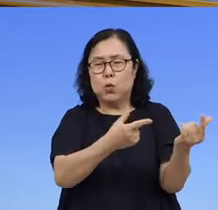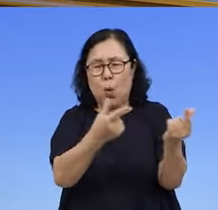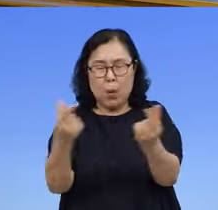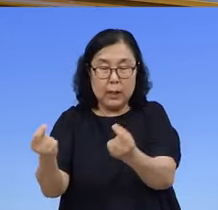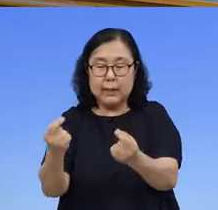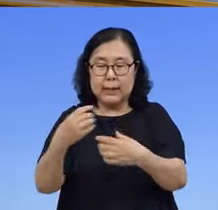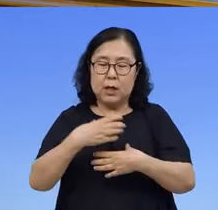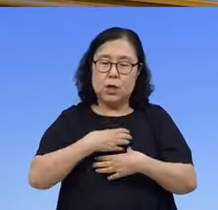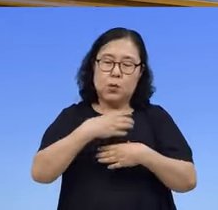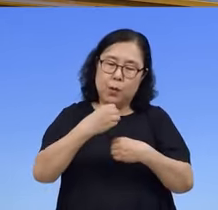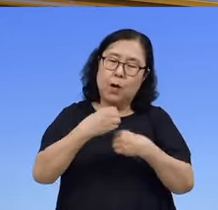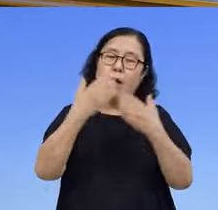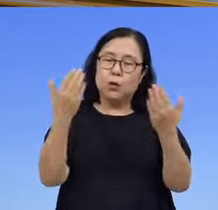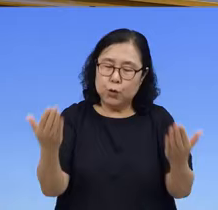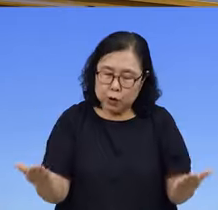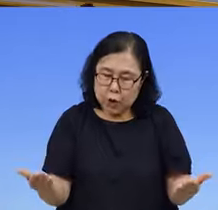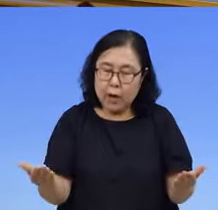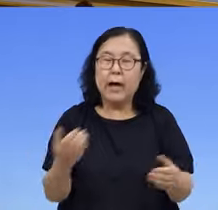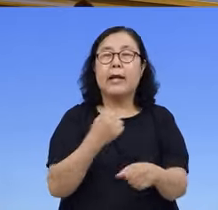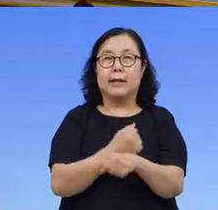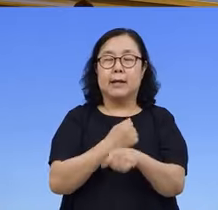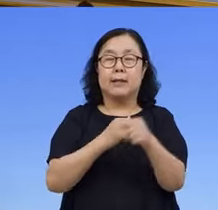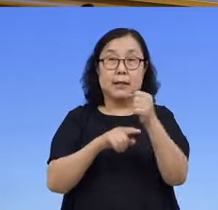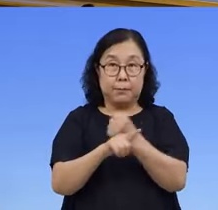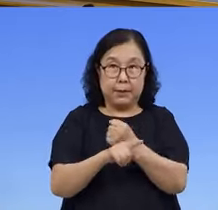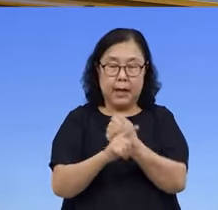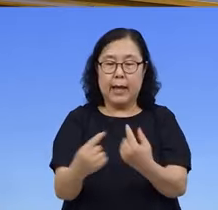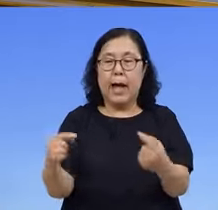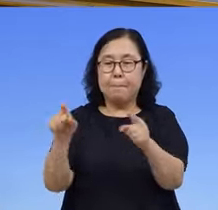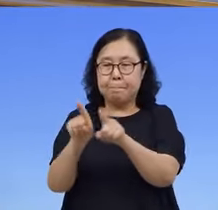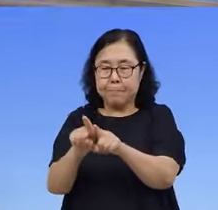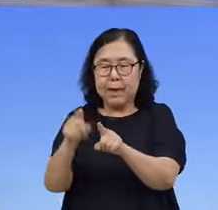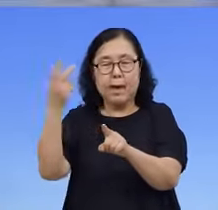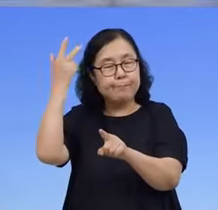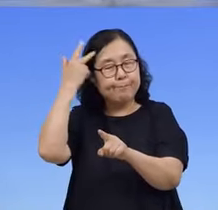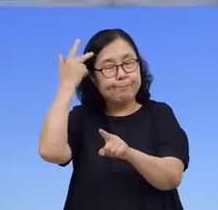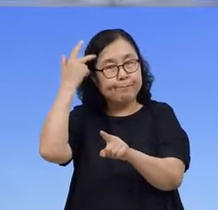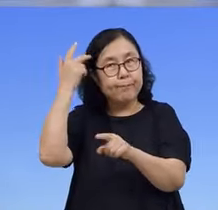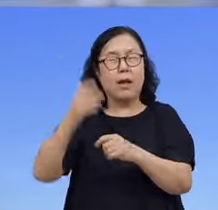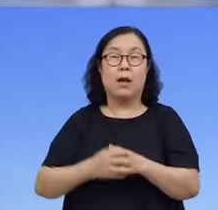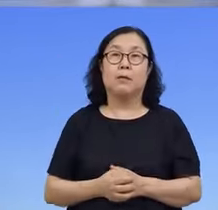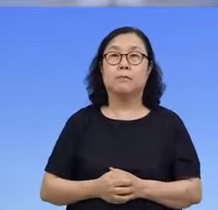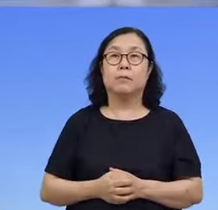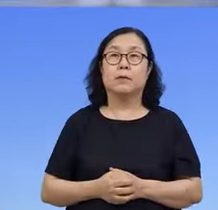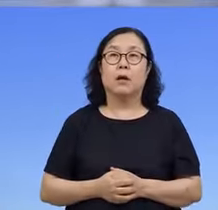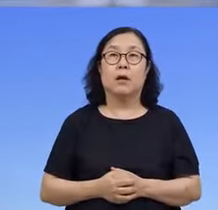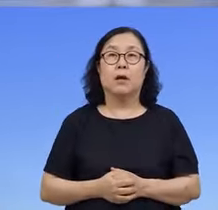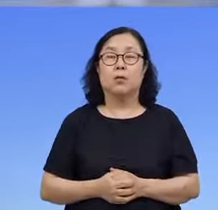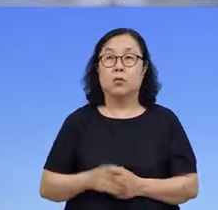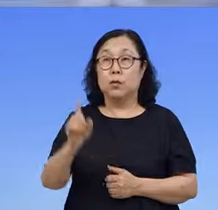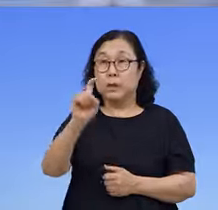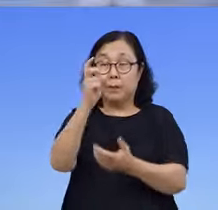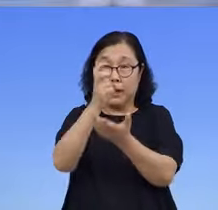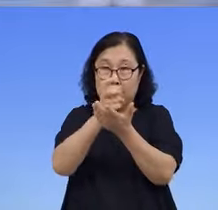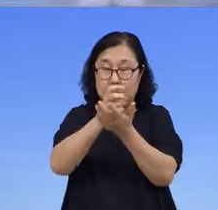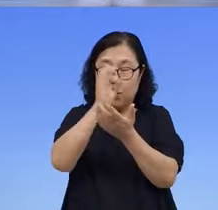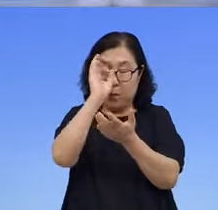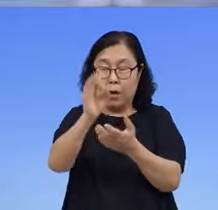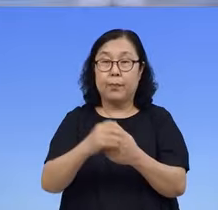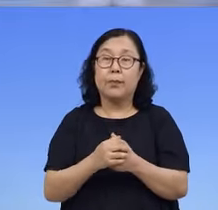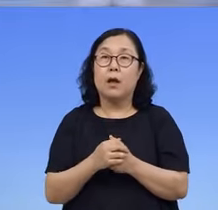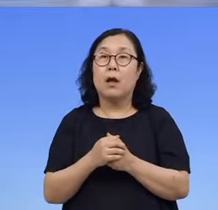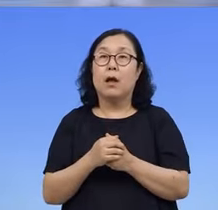누리게 해야 된다는 그 이야기예요. 이 함께의 정신 아닙니까? 그런가 하면은 십계명의 흐름을 한번